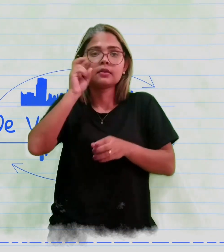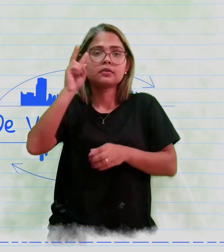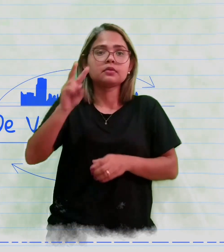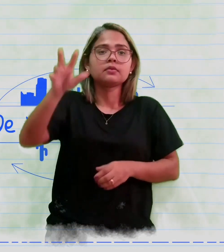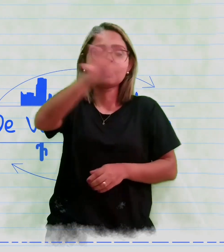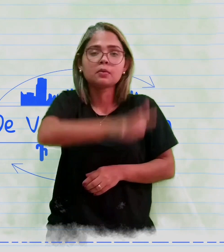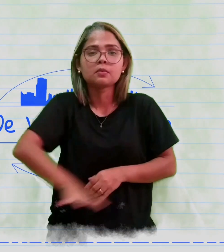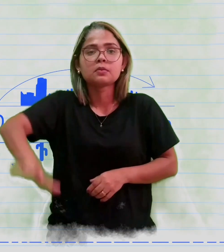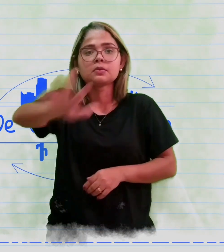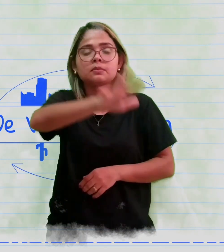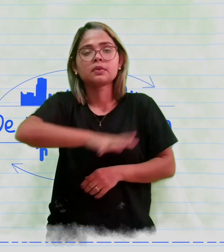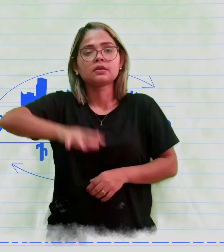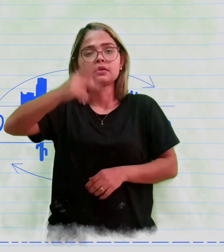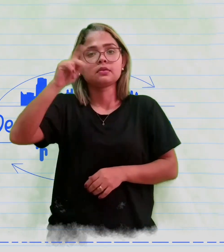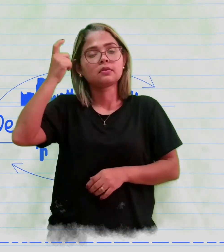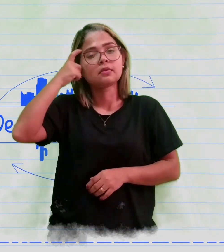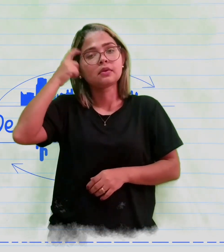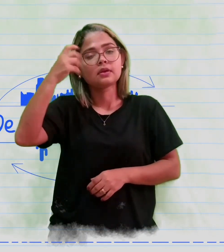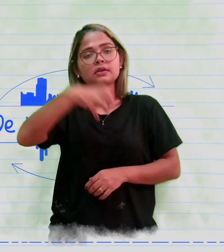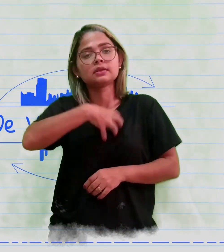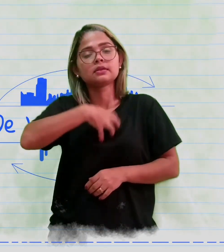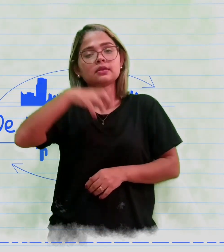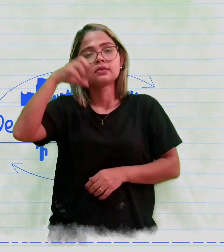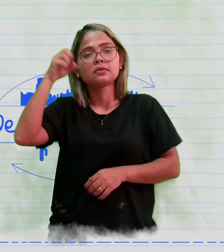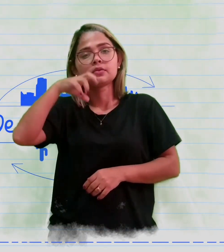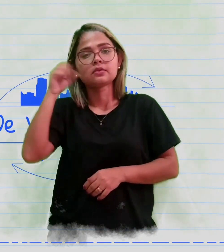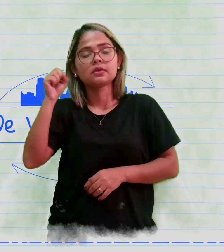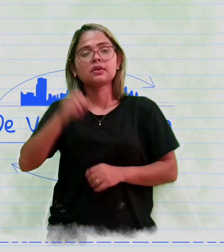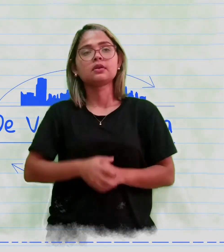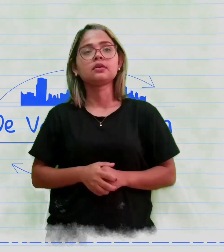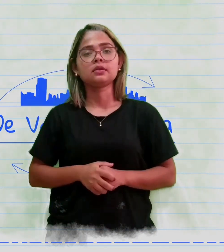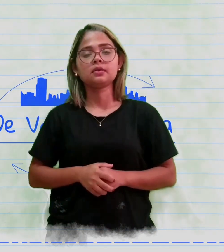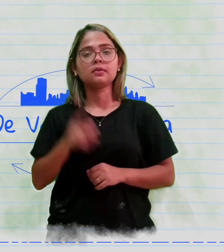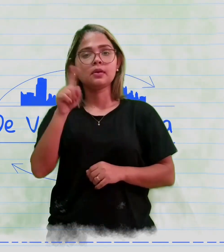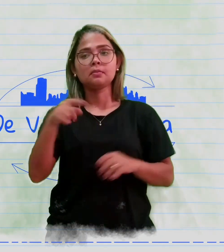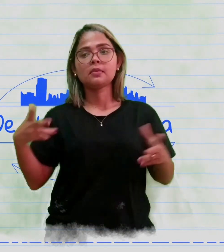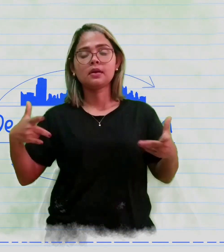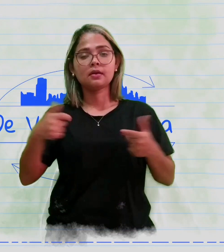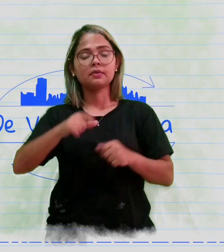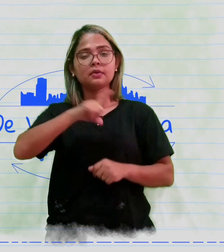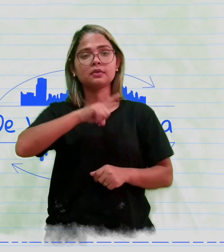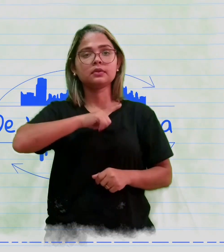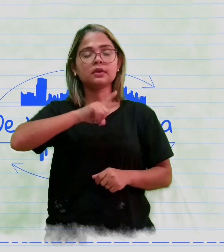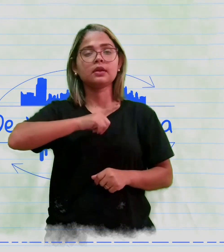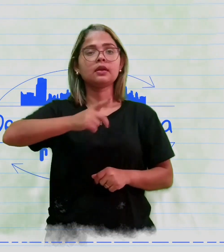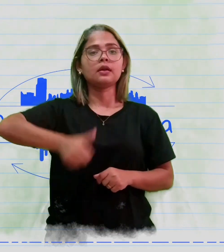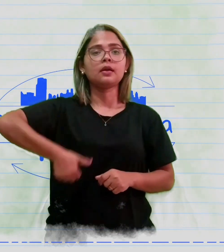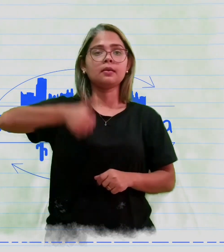espaço físico na sua cabeça, de você sentir os cheiros, de você escutar as coisas. Incrível, tanto que tem a primeira parte,